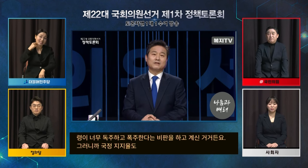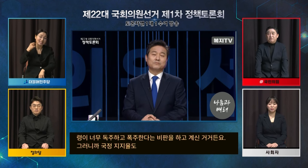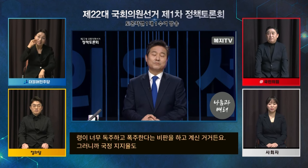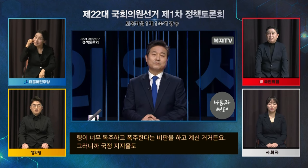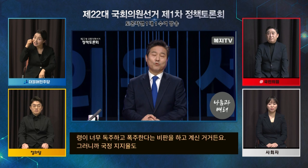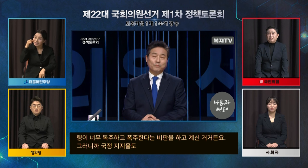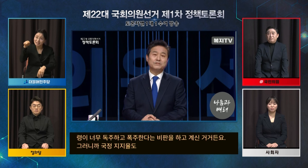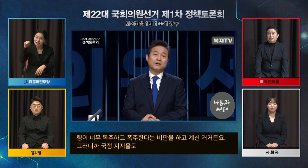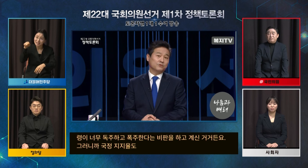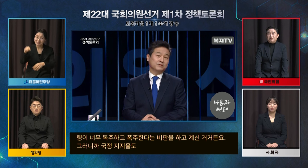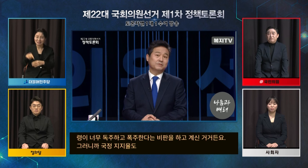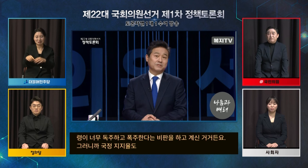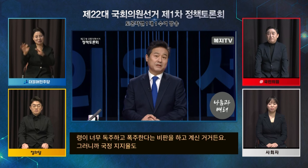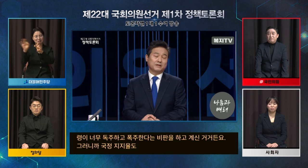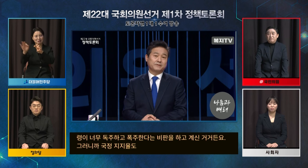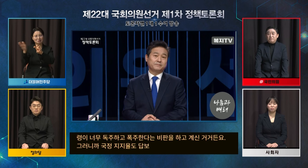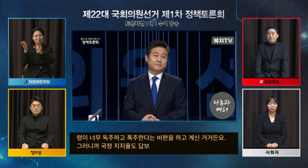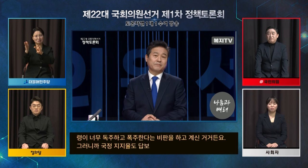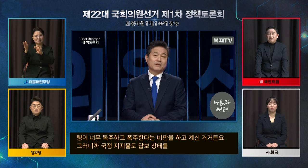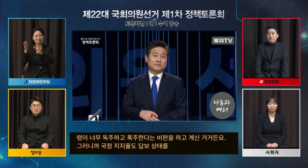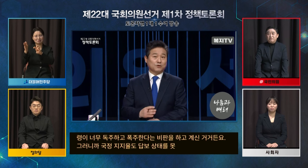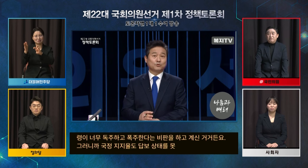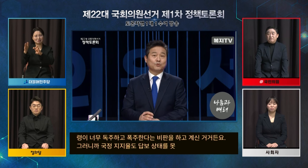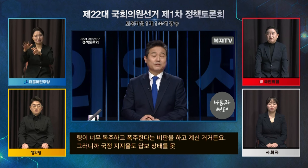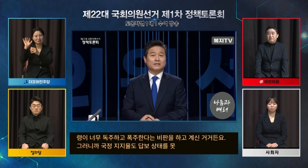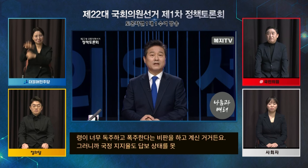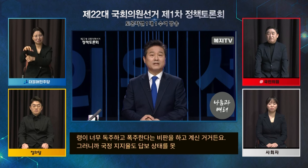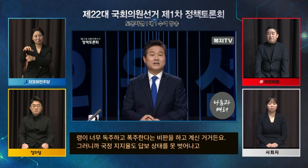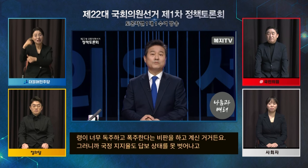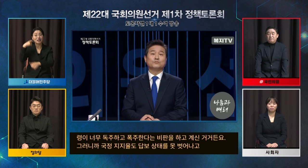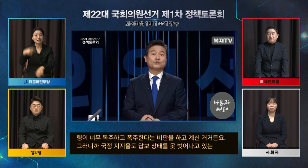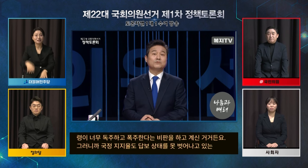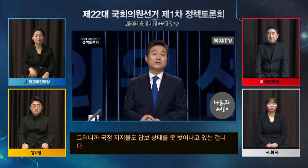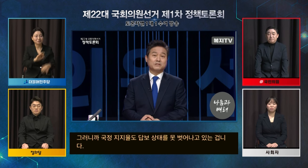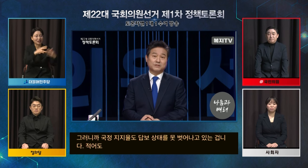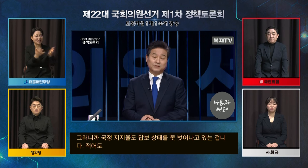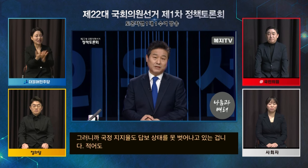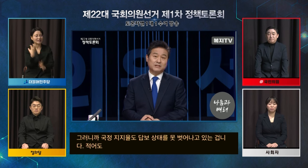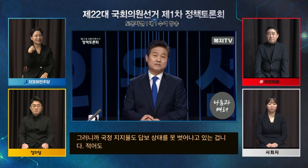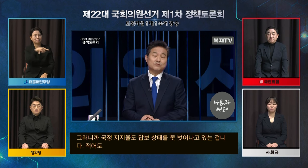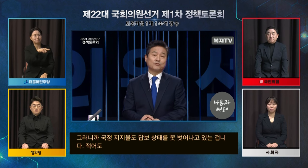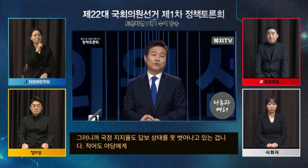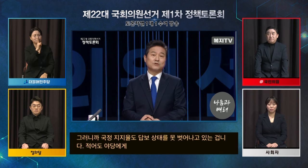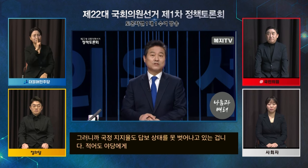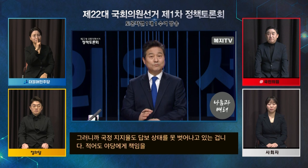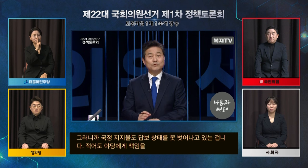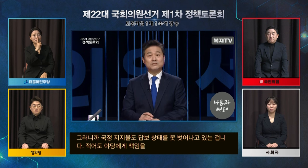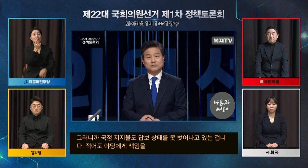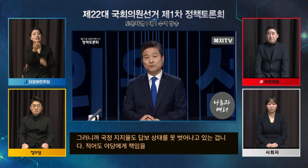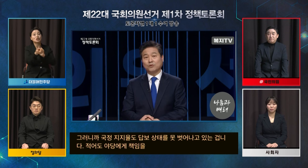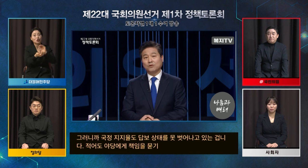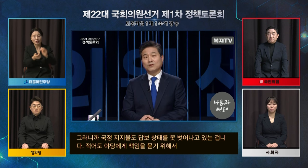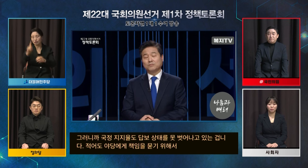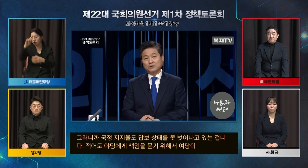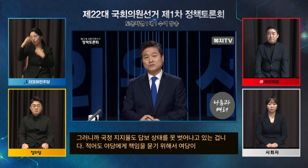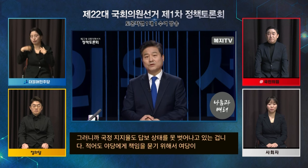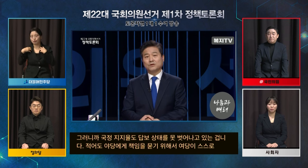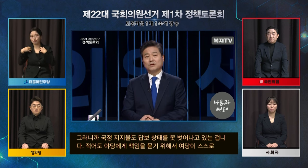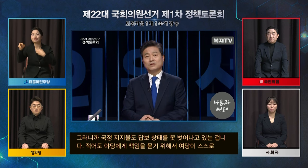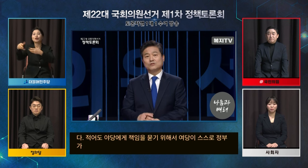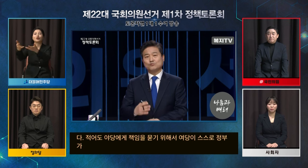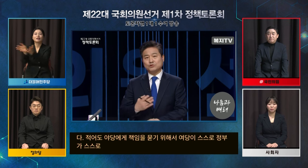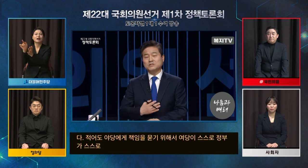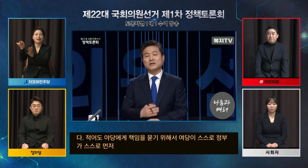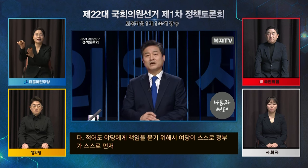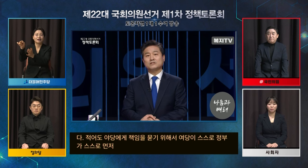상태를 못 벗어나고 있는 겁니다. 적어도 야당에게 책임을 묻기 위해서는 여당이 스스로, 정부가 스스로 먼저